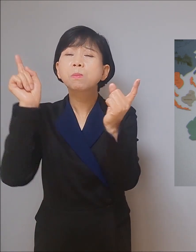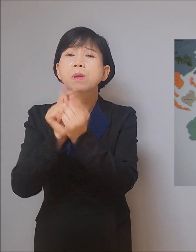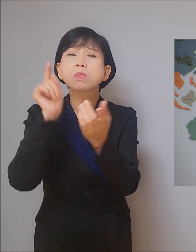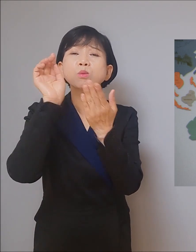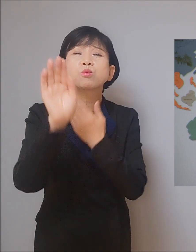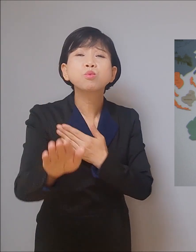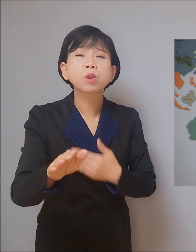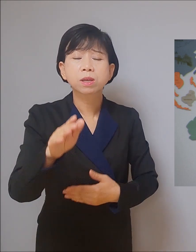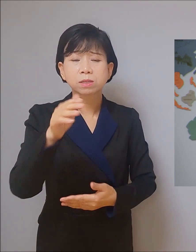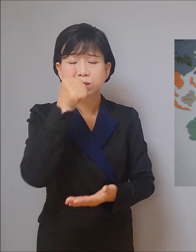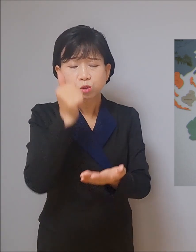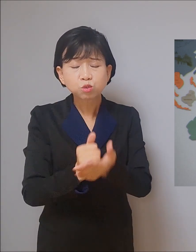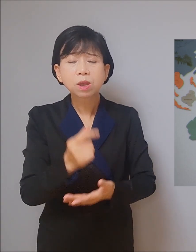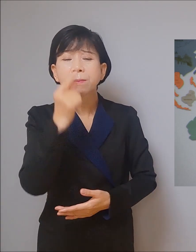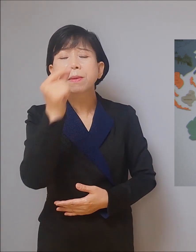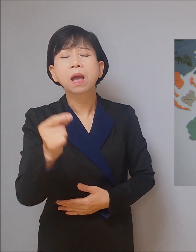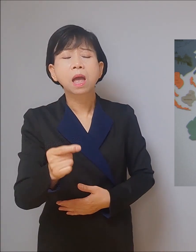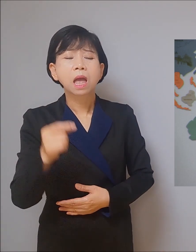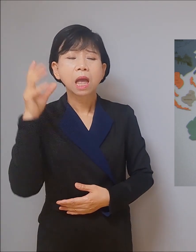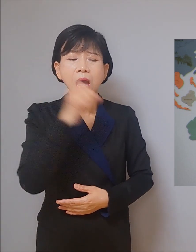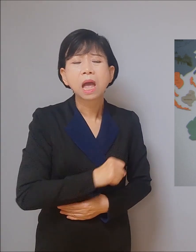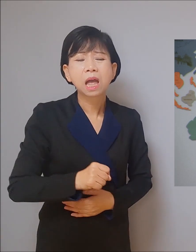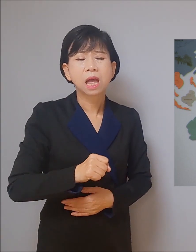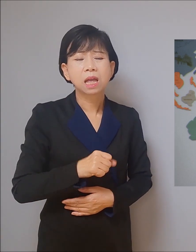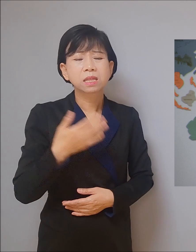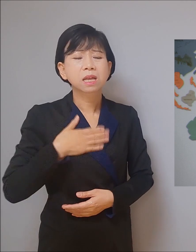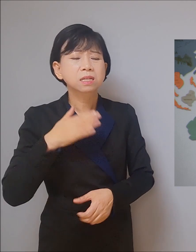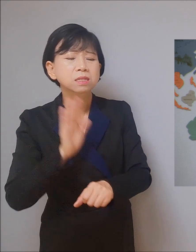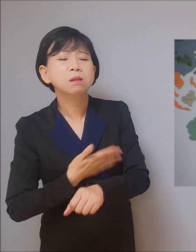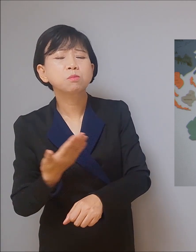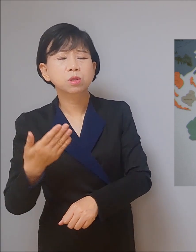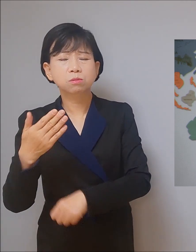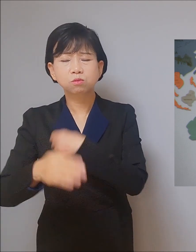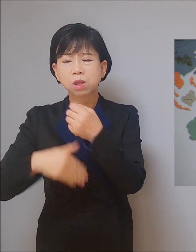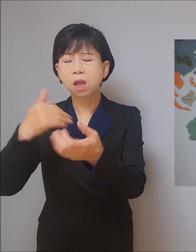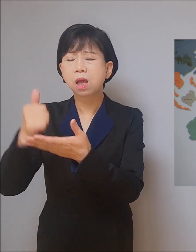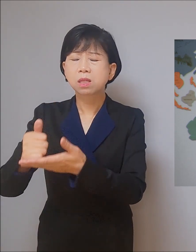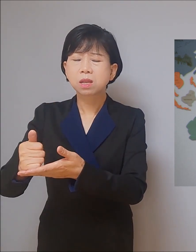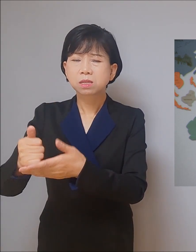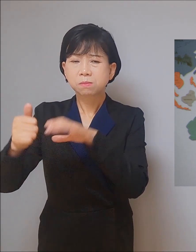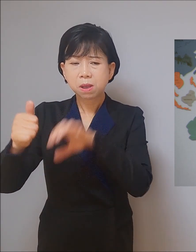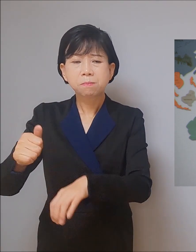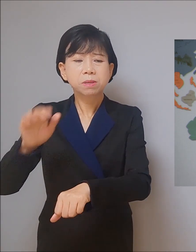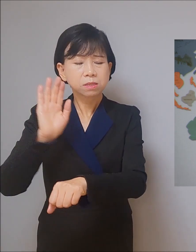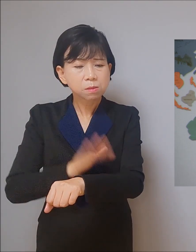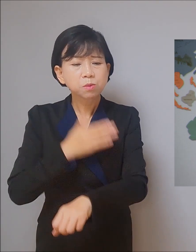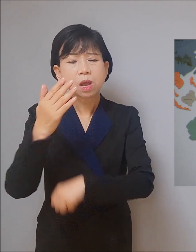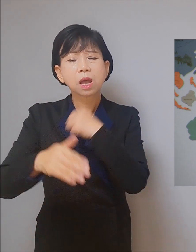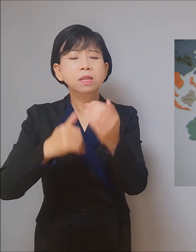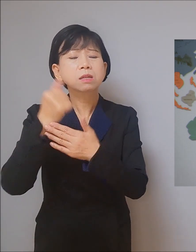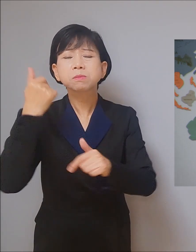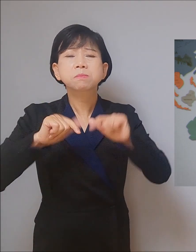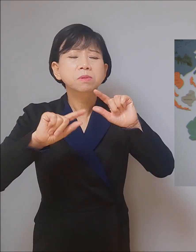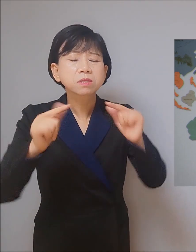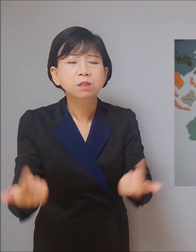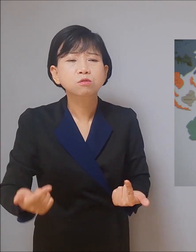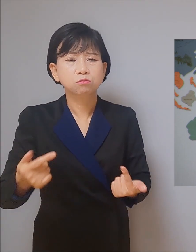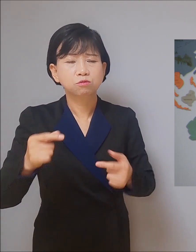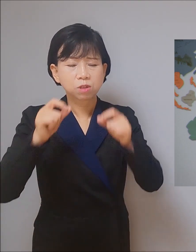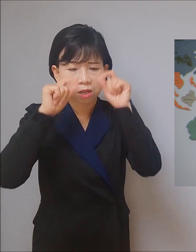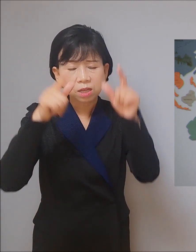그 죄에 민감해진다는 거예요. 아, 이게 죄구나, 이게 하나님 앞에서 잘못된 거구나, 하나님이 기뻐하시지 않는 거구나 라는